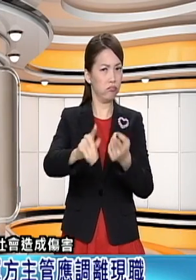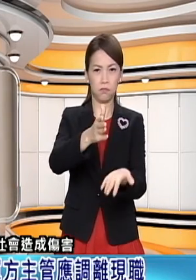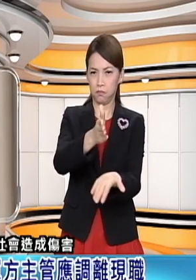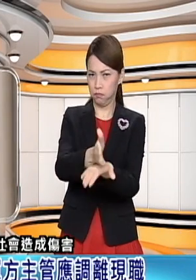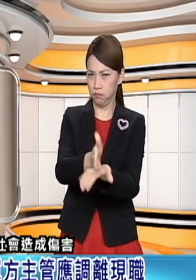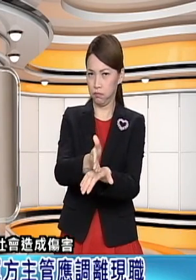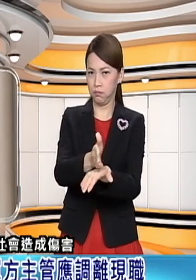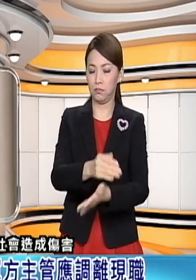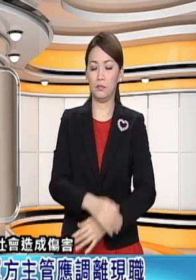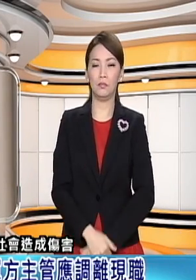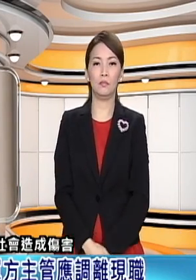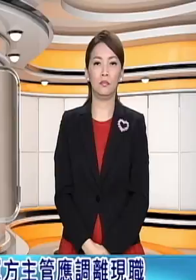害。